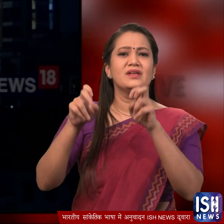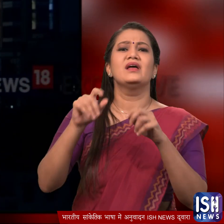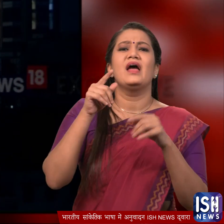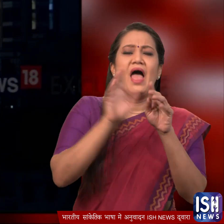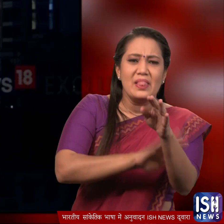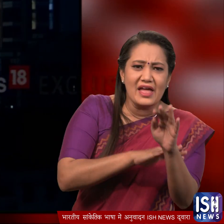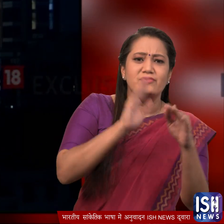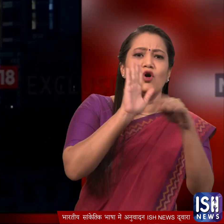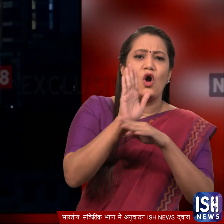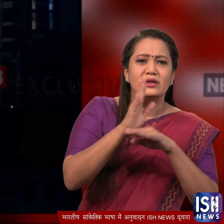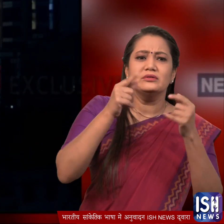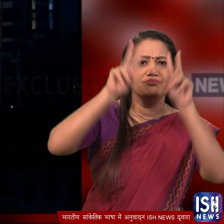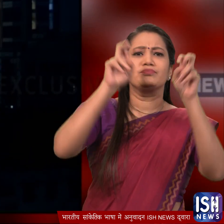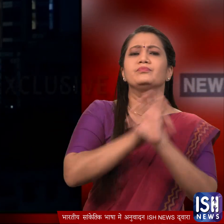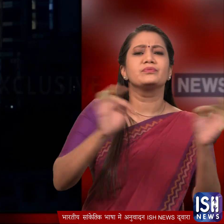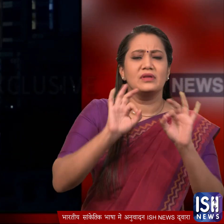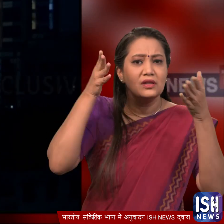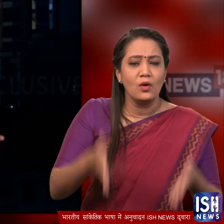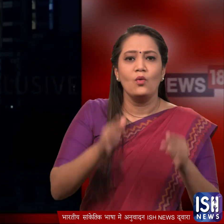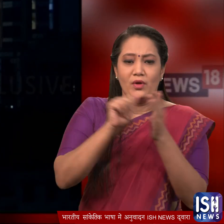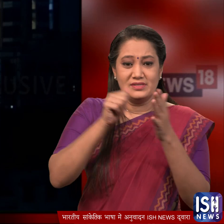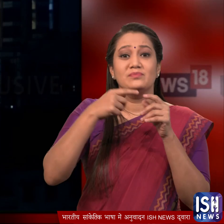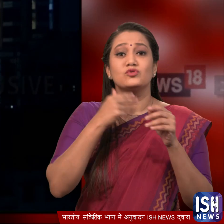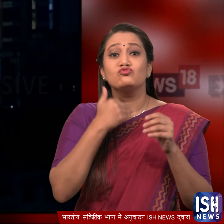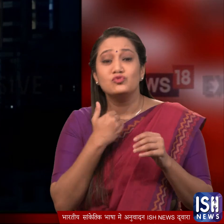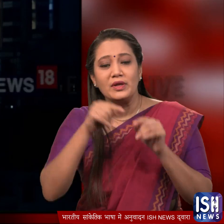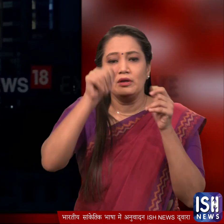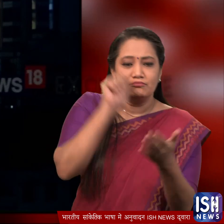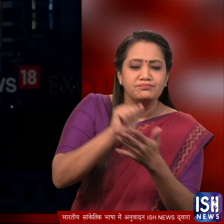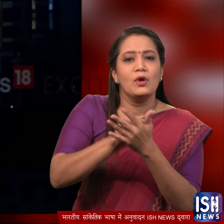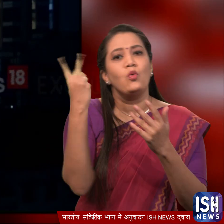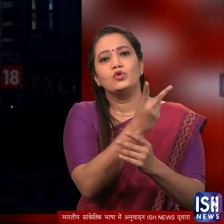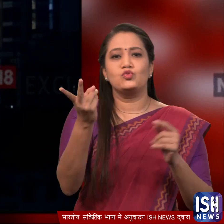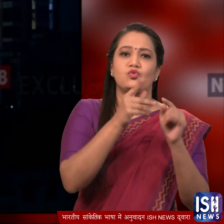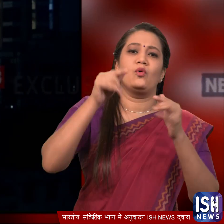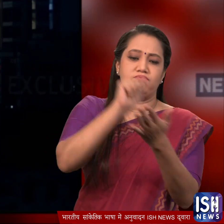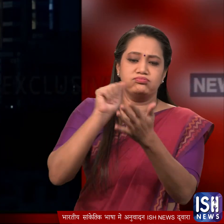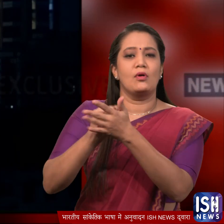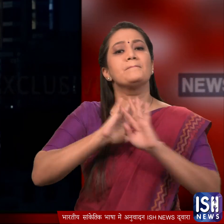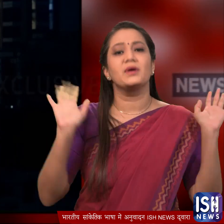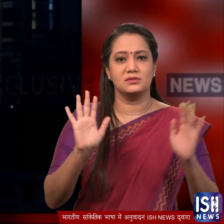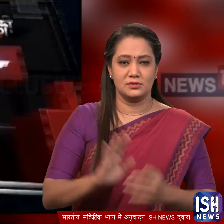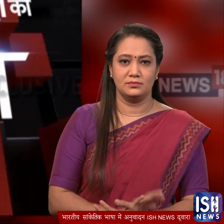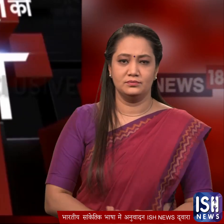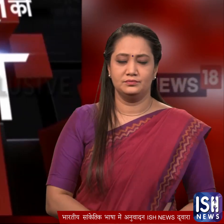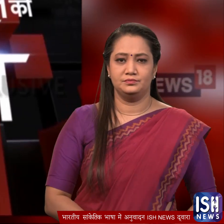का कोई नारा अभी लोगों की जबान पर नहीं चढ़ा है, इसलिए संदेश पर भी टीएमसी और बीजेपी के नारे का रंग ही दिख रहा